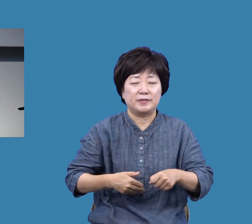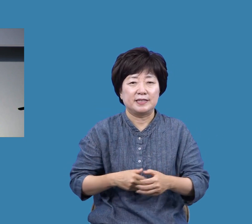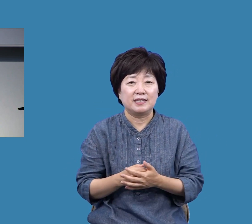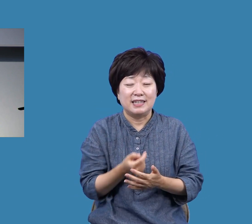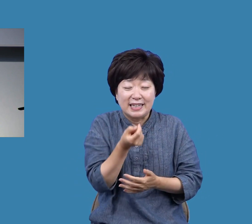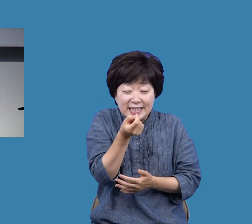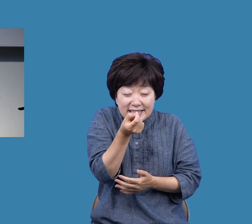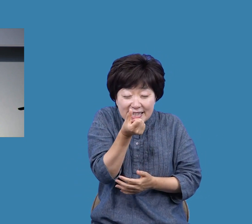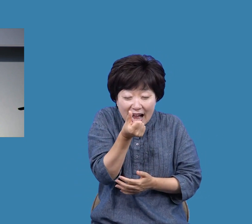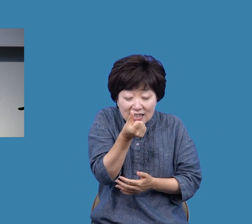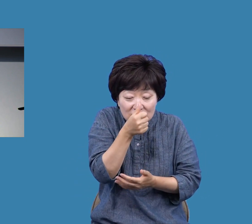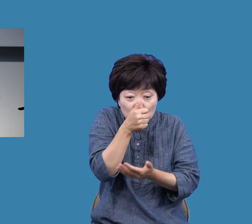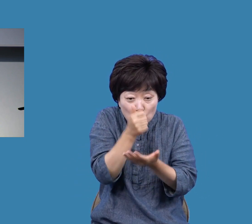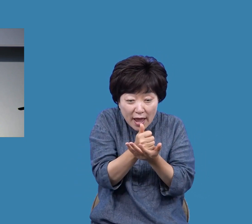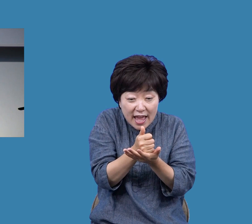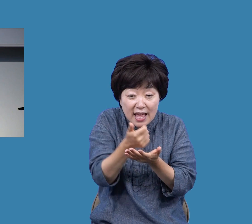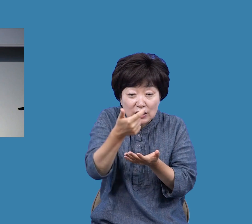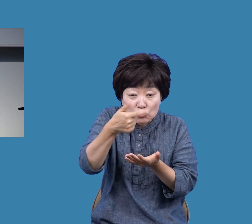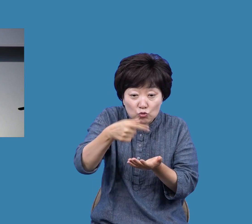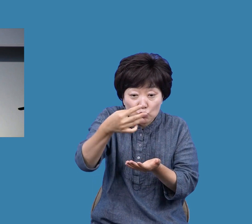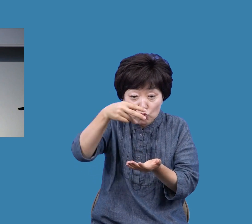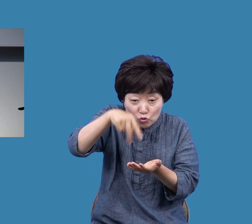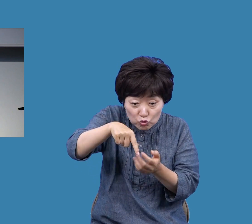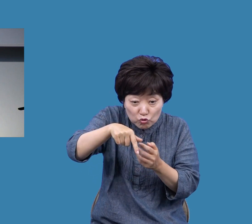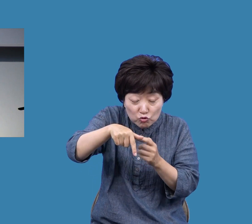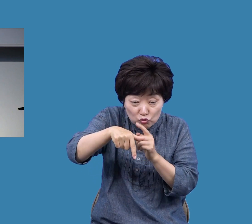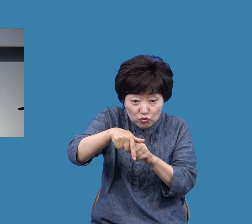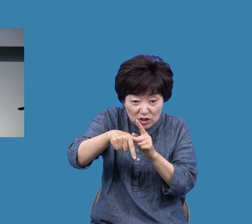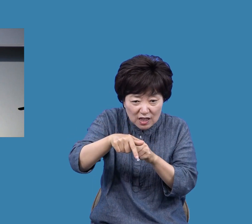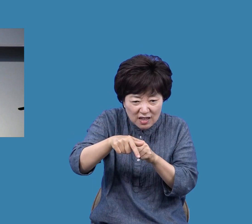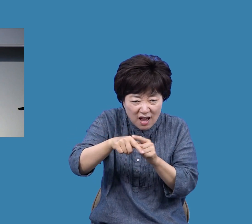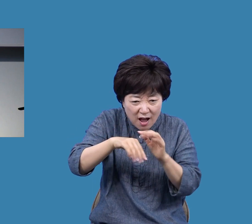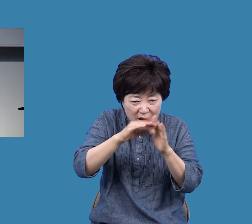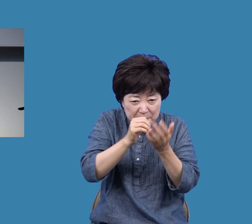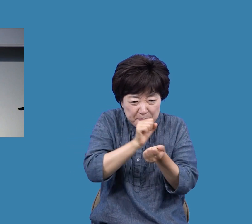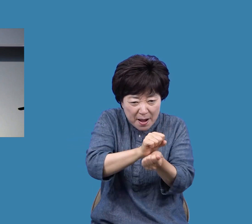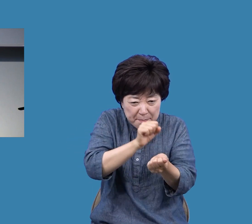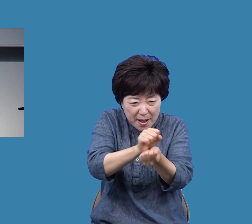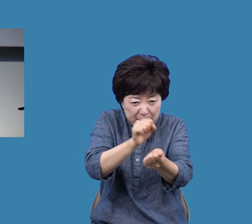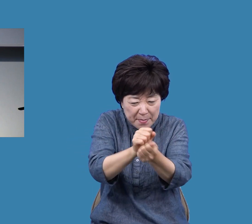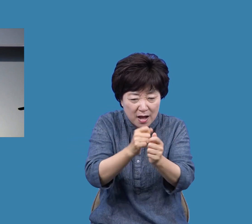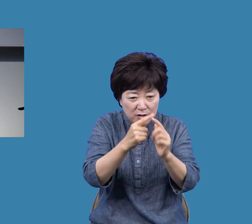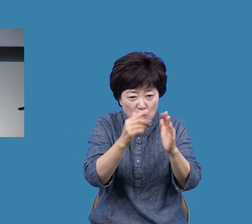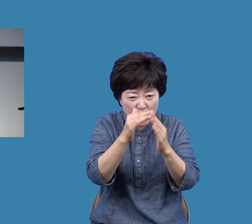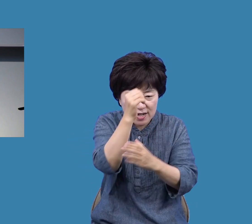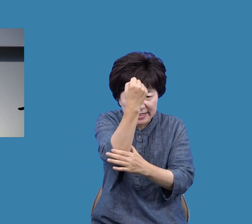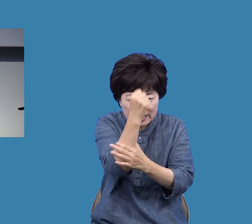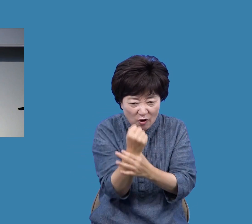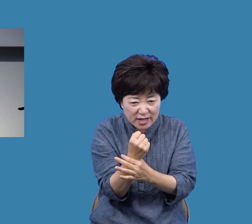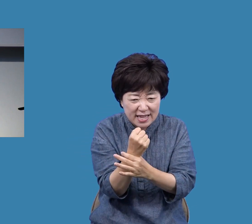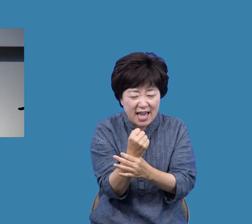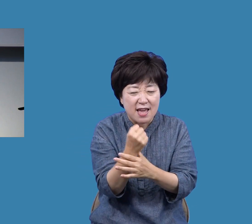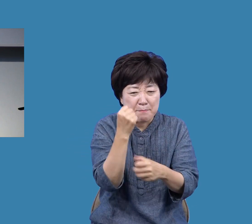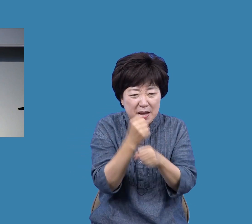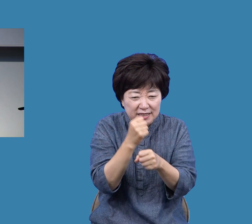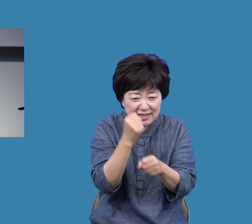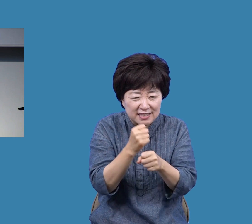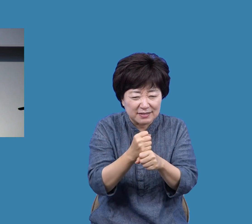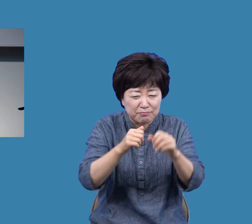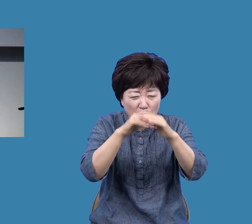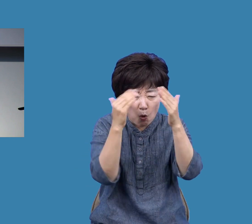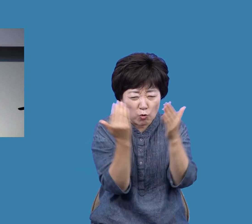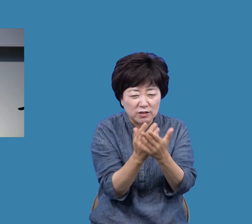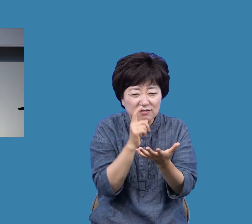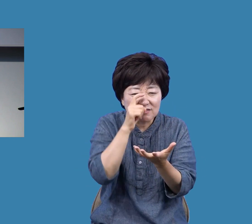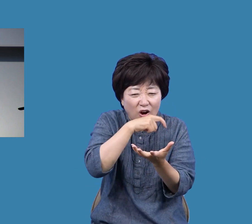누룩이 온 덩이에 퍼지는 것을 알지 못하느냐. 교회를 이렇게 부패하게 만들고 썩게 만드는 그런 누룩들을 다